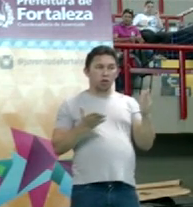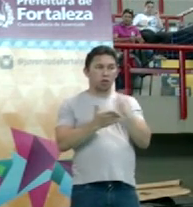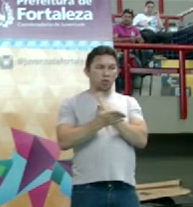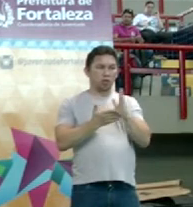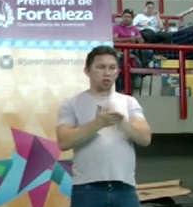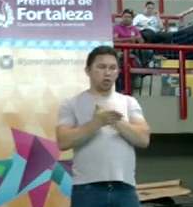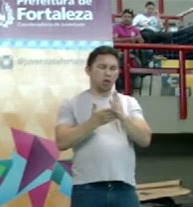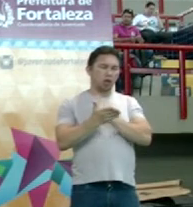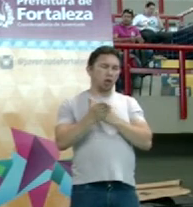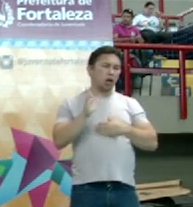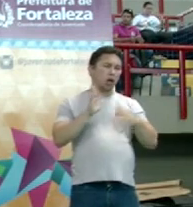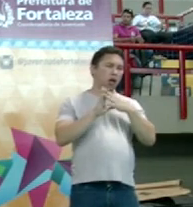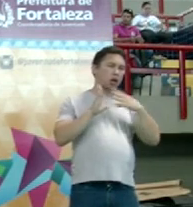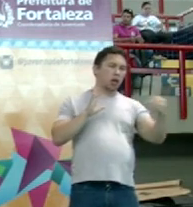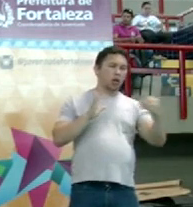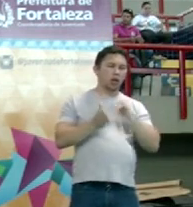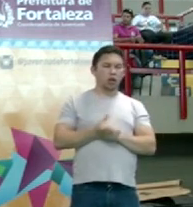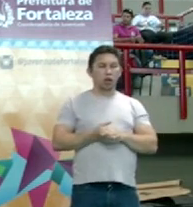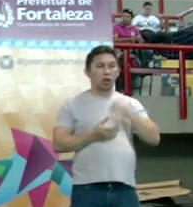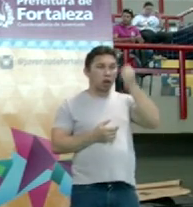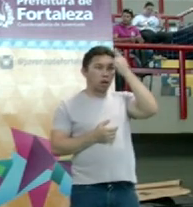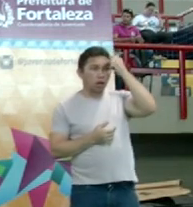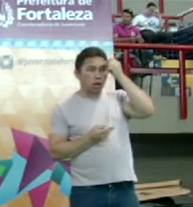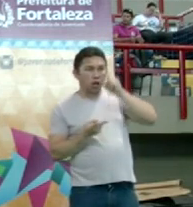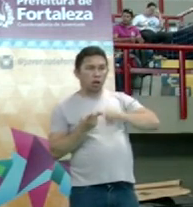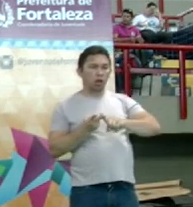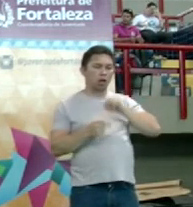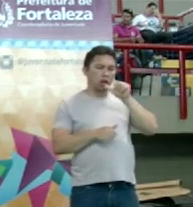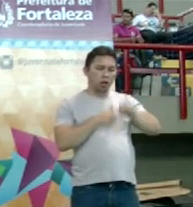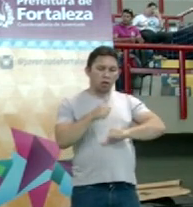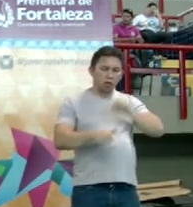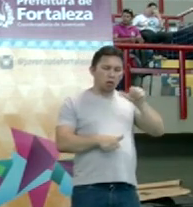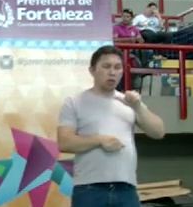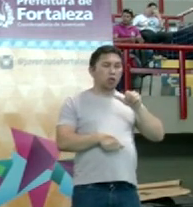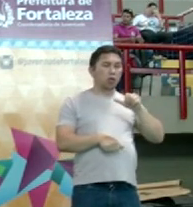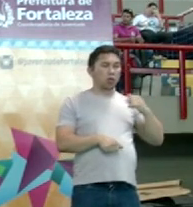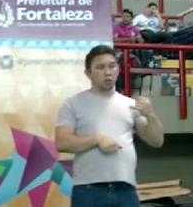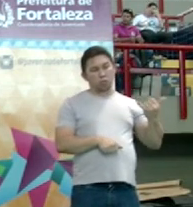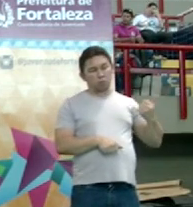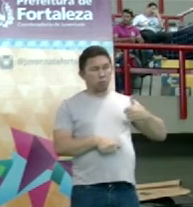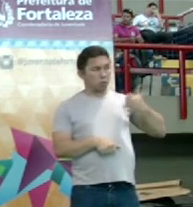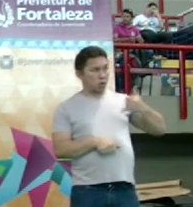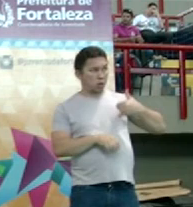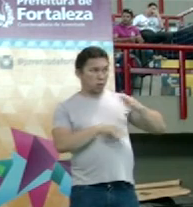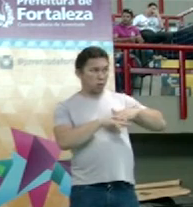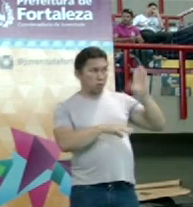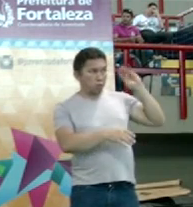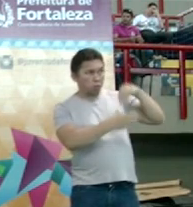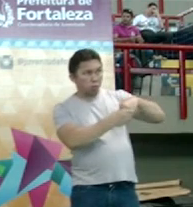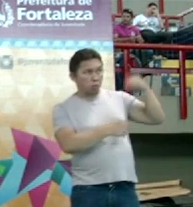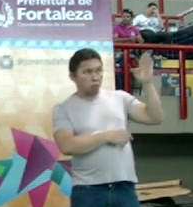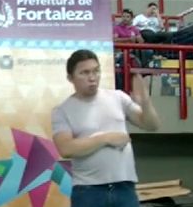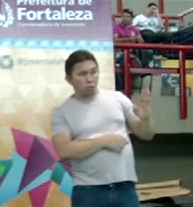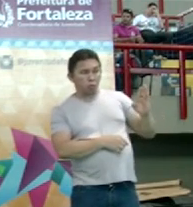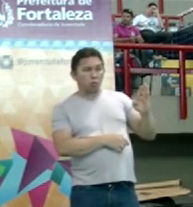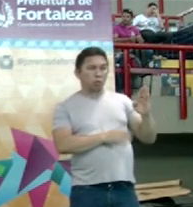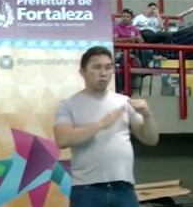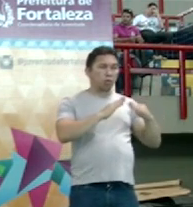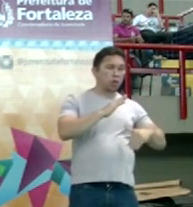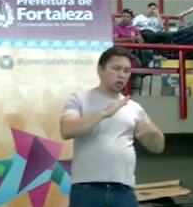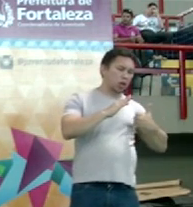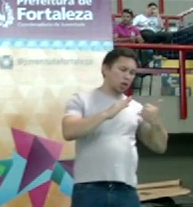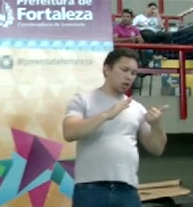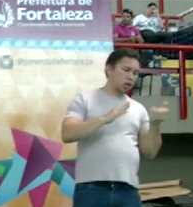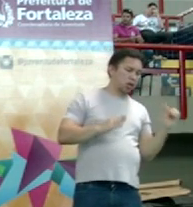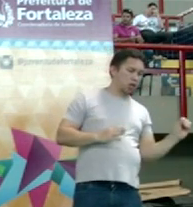alguns modelos. A ideia de tornar o menor delinquente no Brasil, ou alcançar a maioridade aos